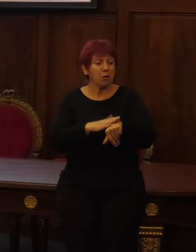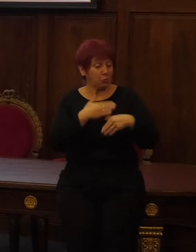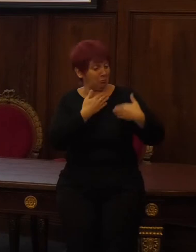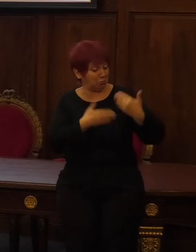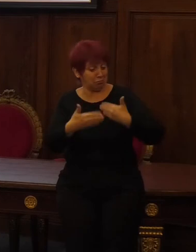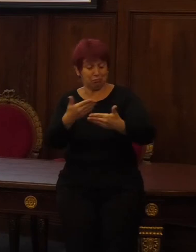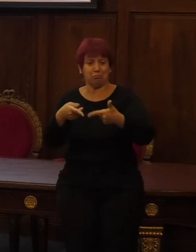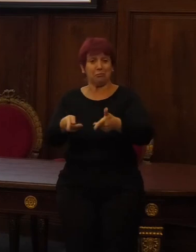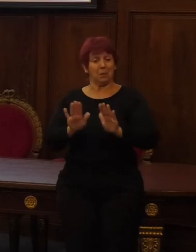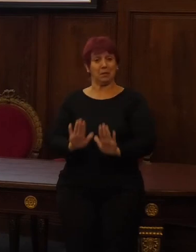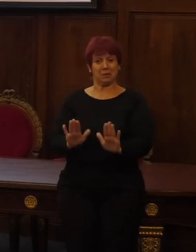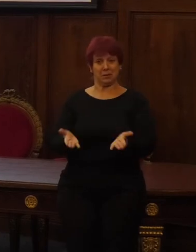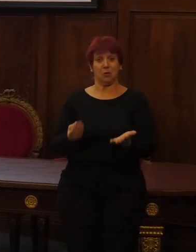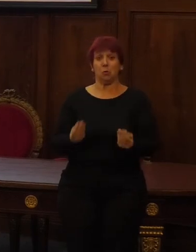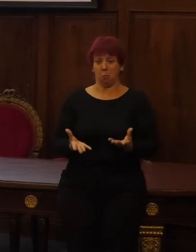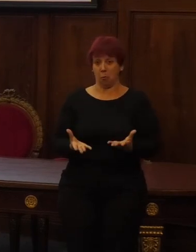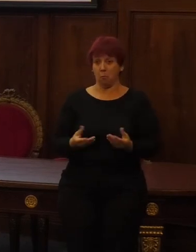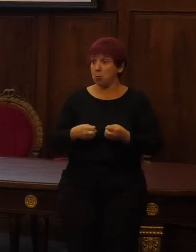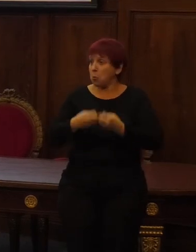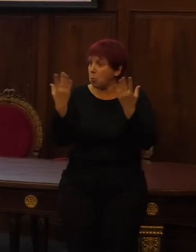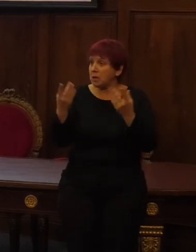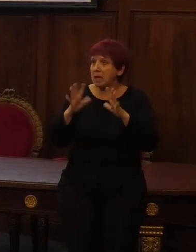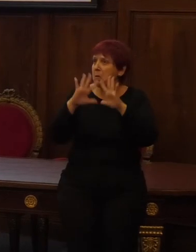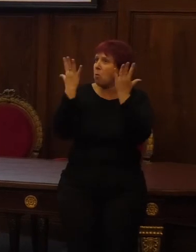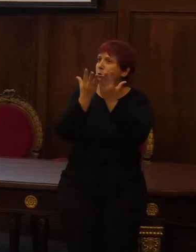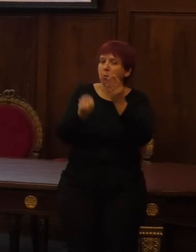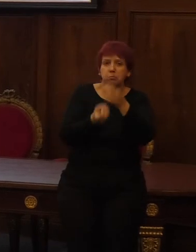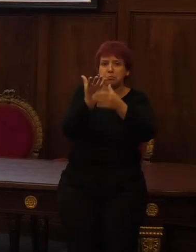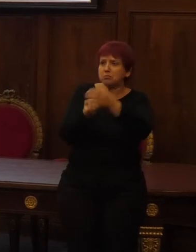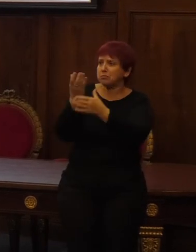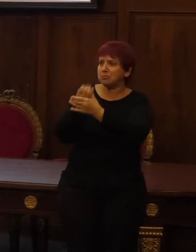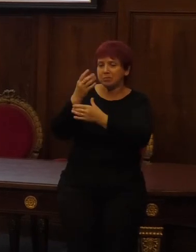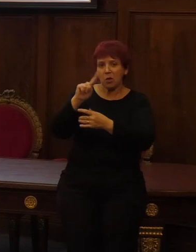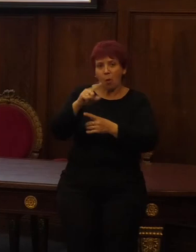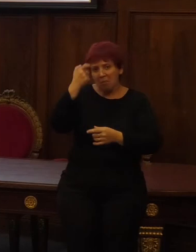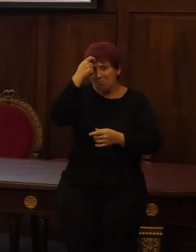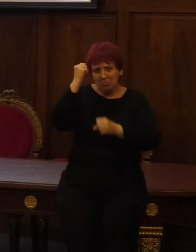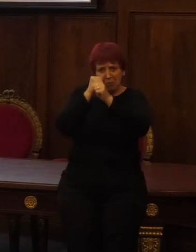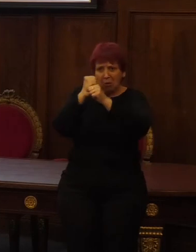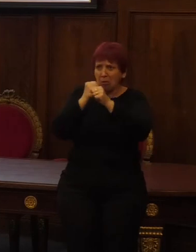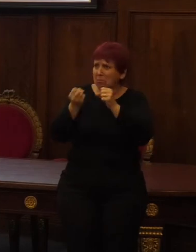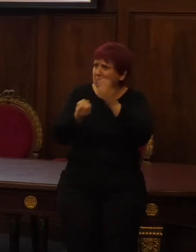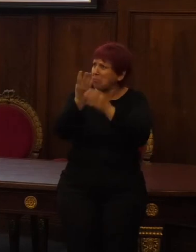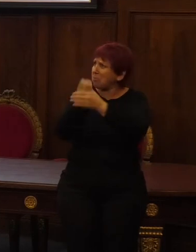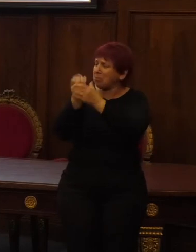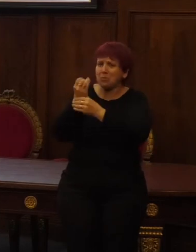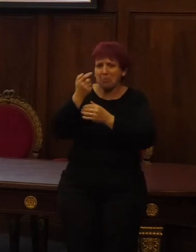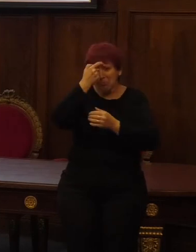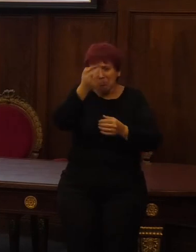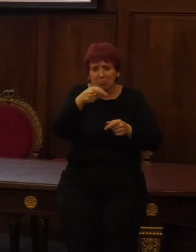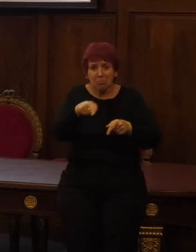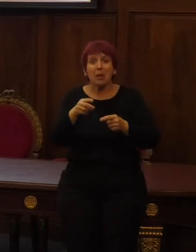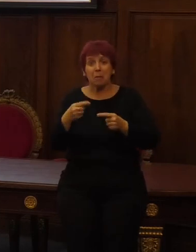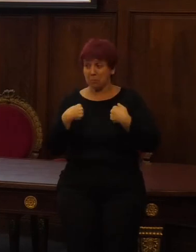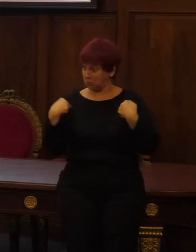modo de producir cualquier cosa en el mundo de orden tecnológico que